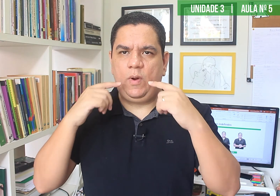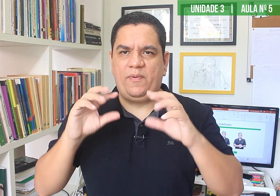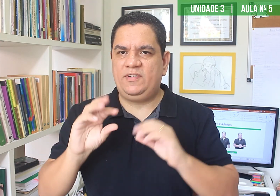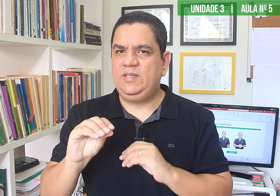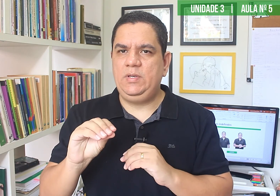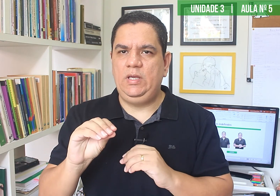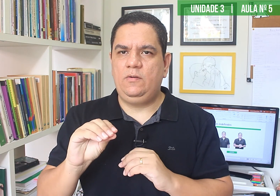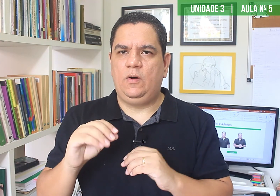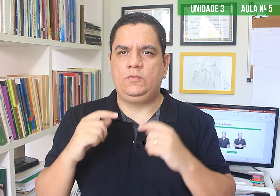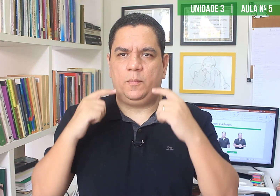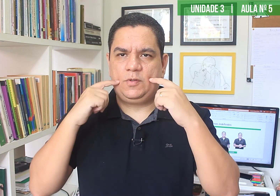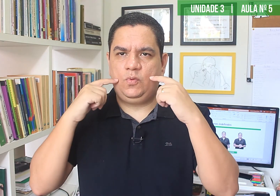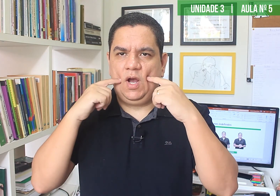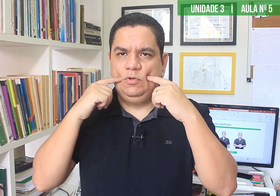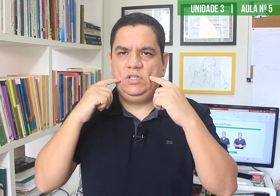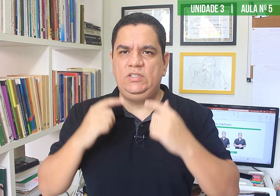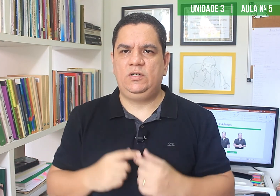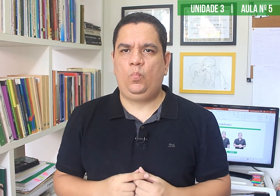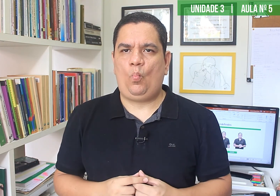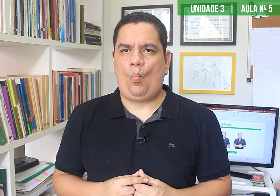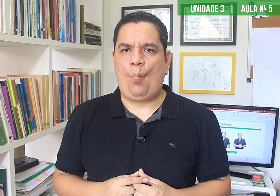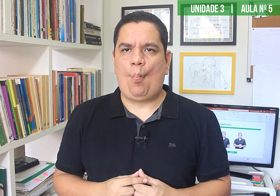para fazer biquinho não, só para sugar a bochecha.